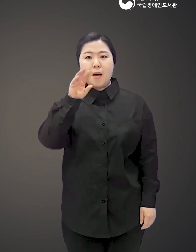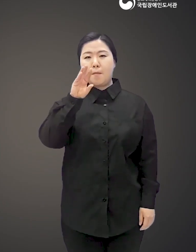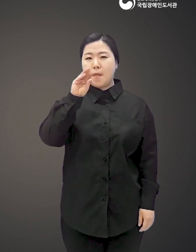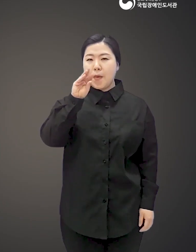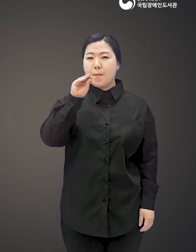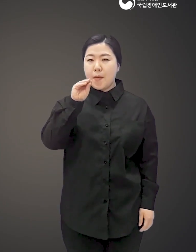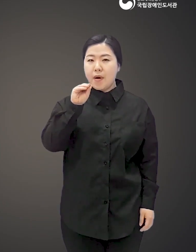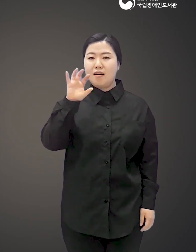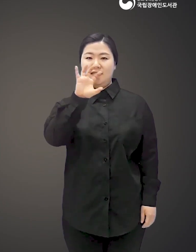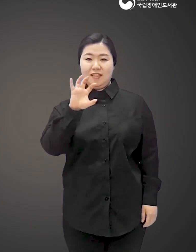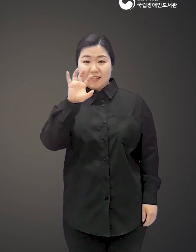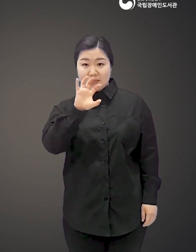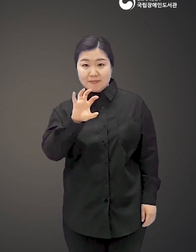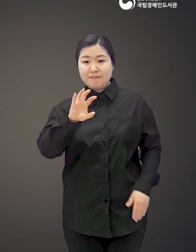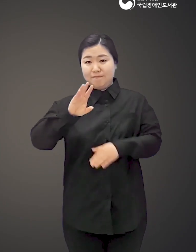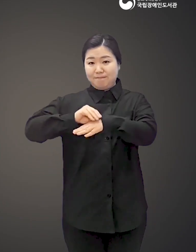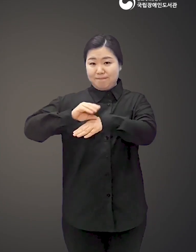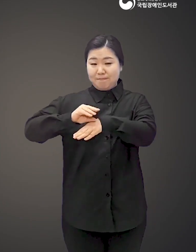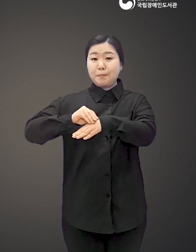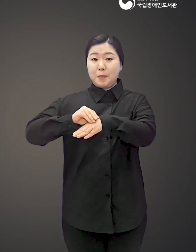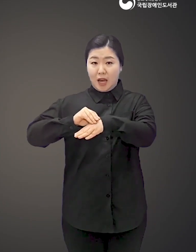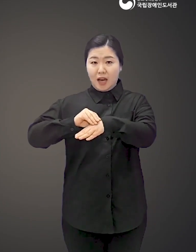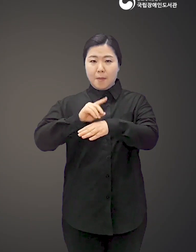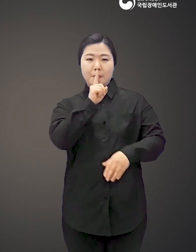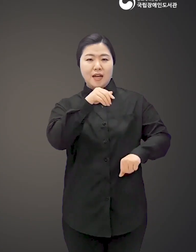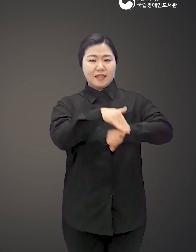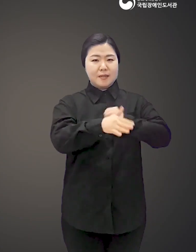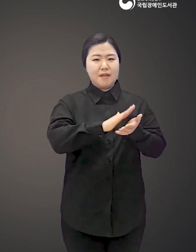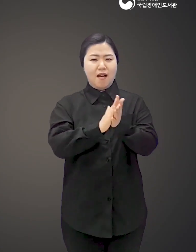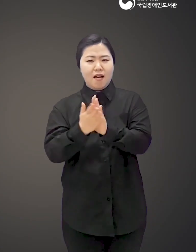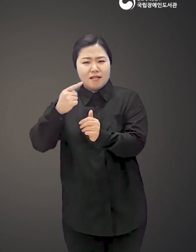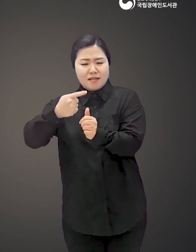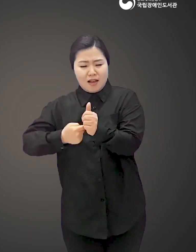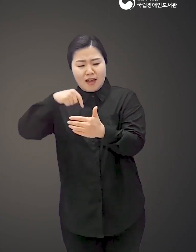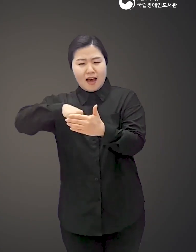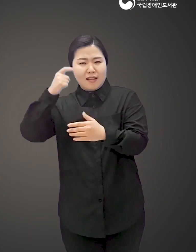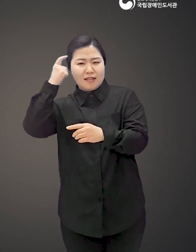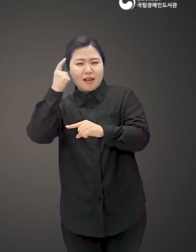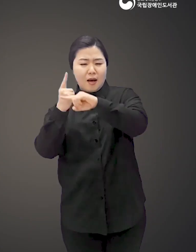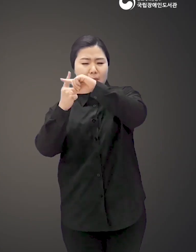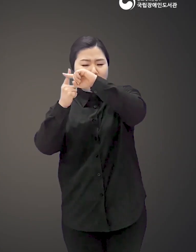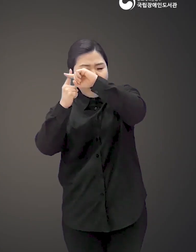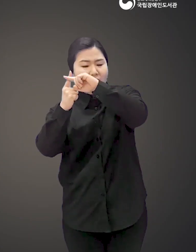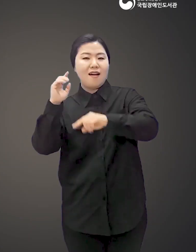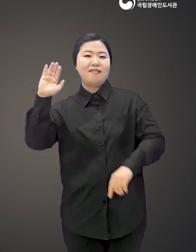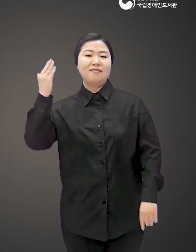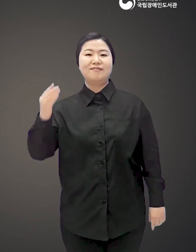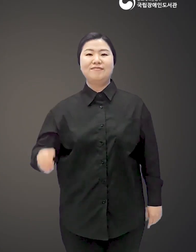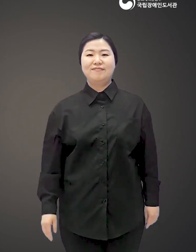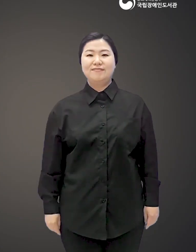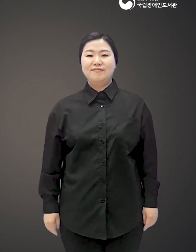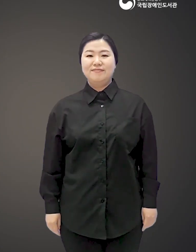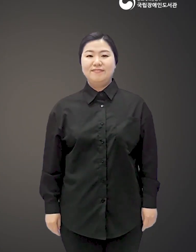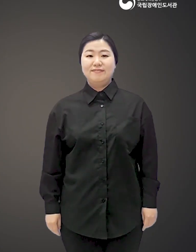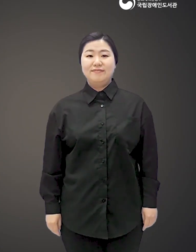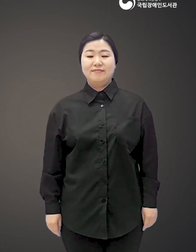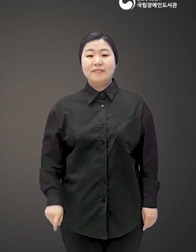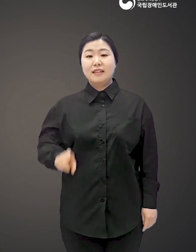날마다 익혀서 습관화하면 말하는 방식이 바뀌고 내면 세계가 긍정적으로 달라질